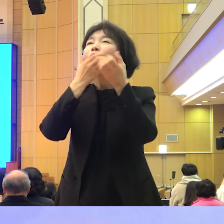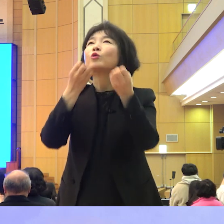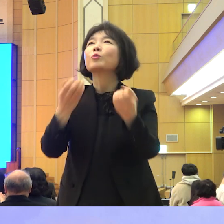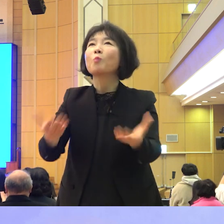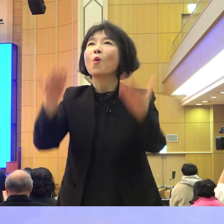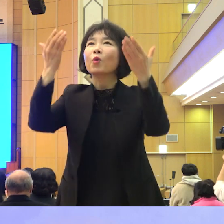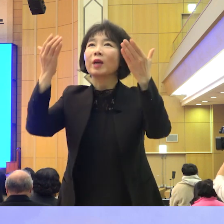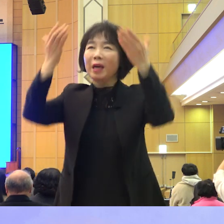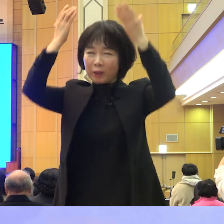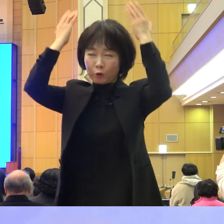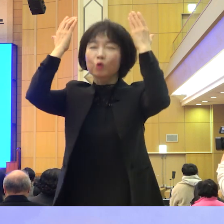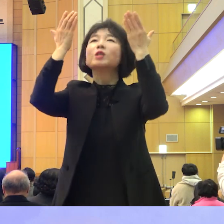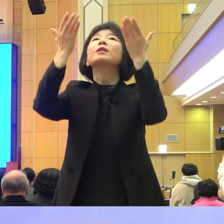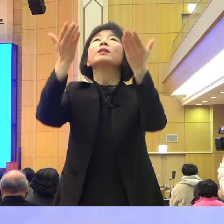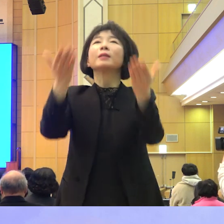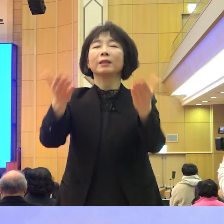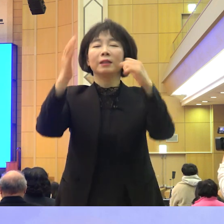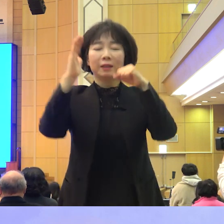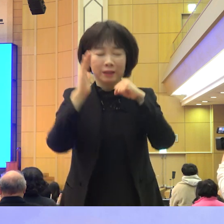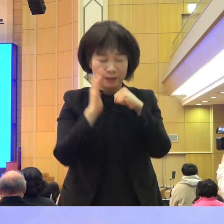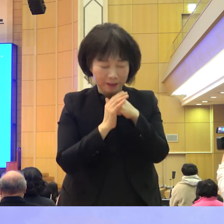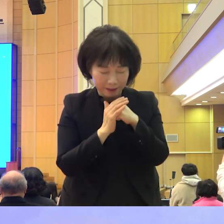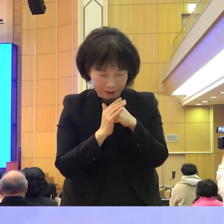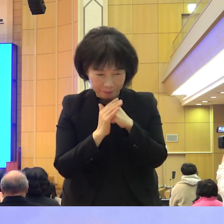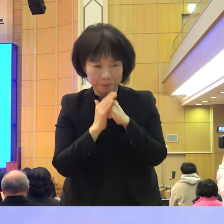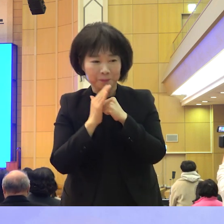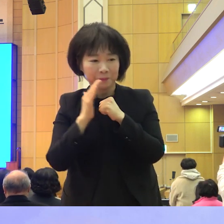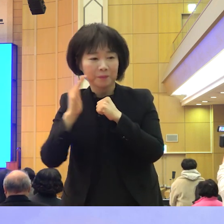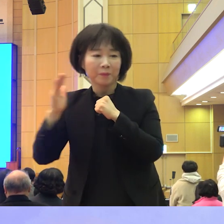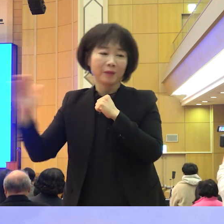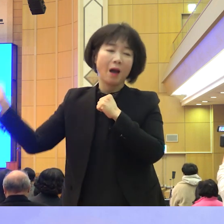하나님 축복해 주시니